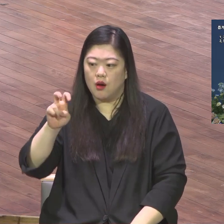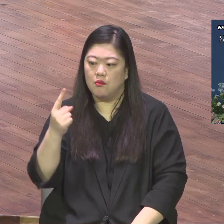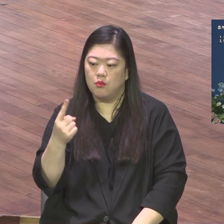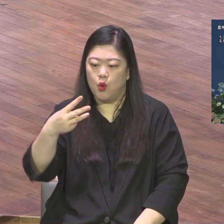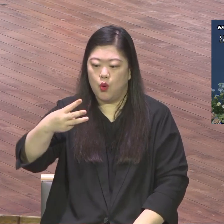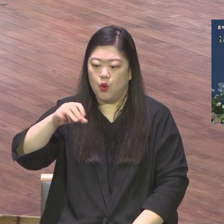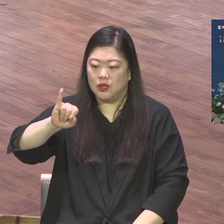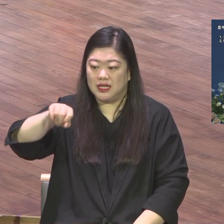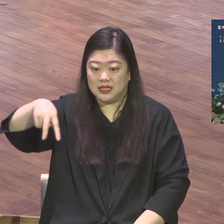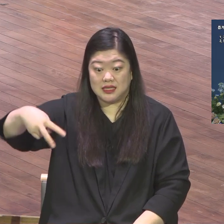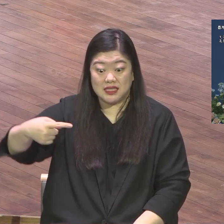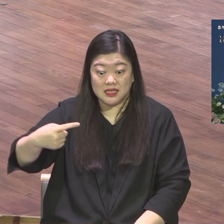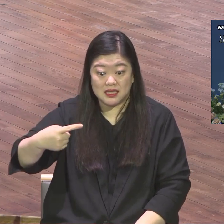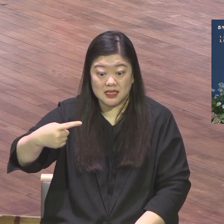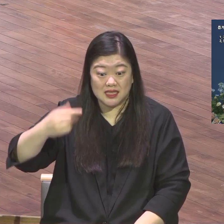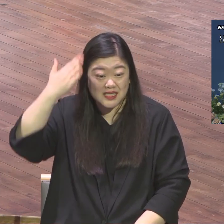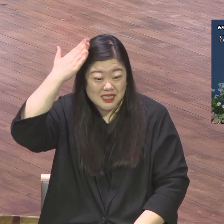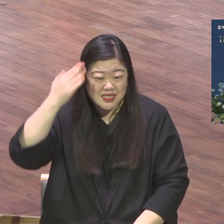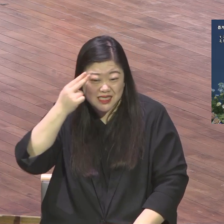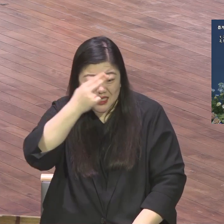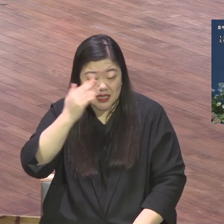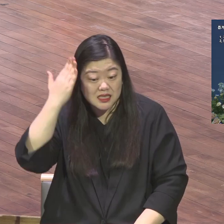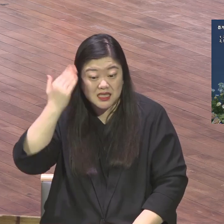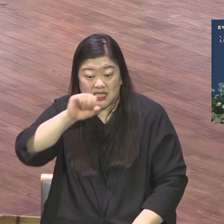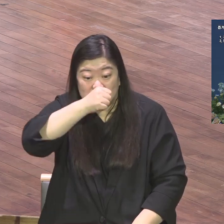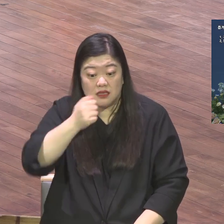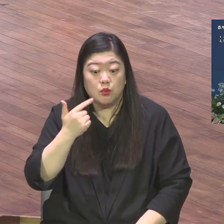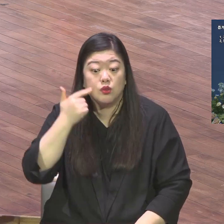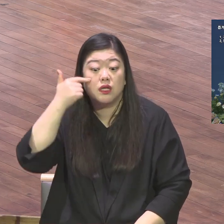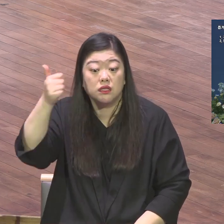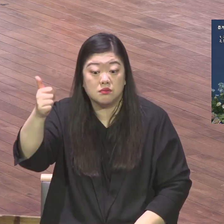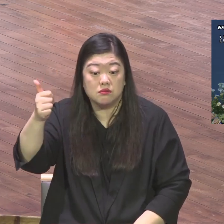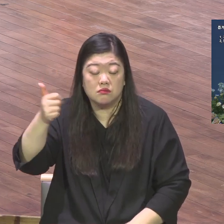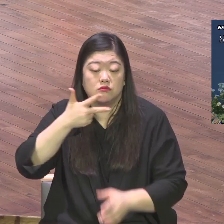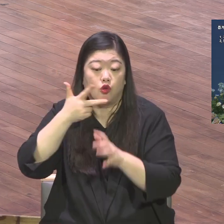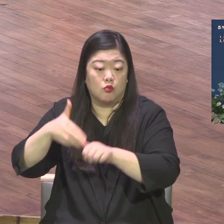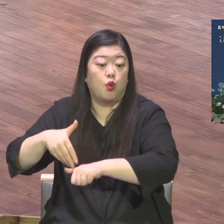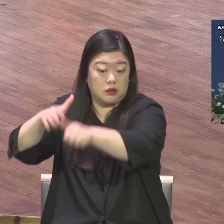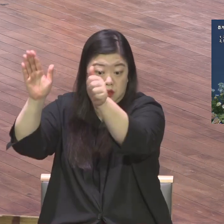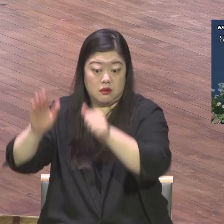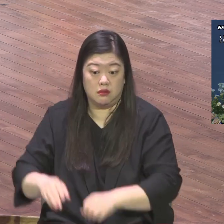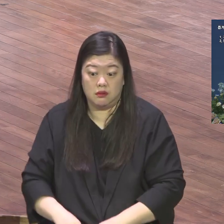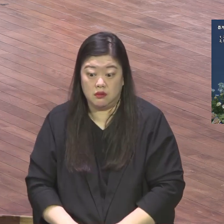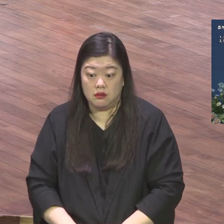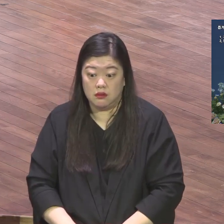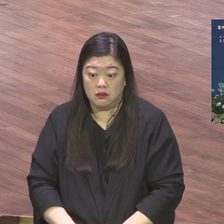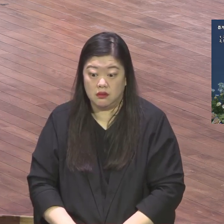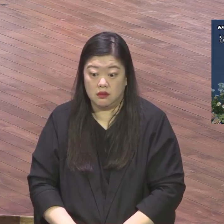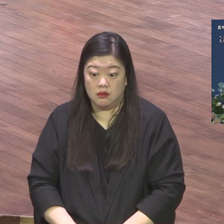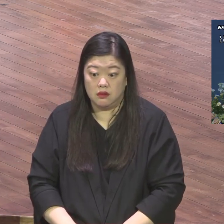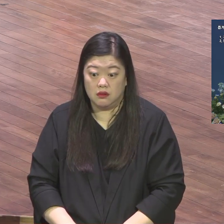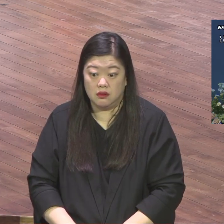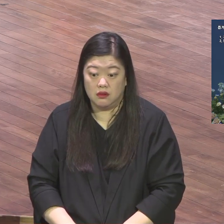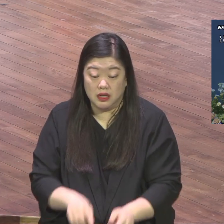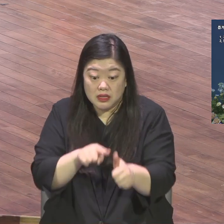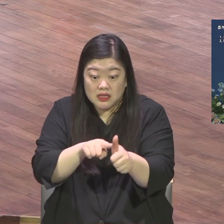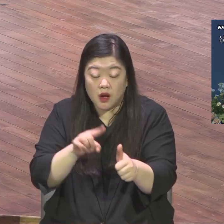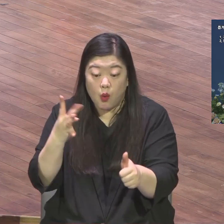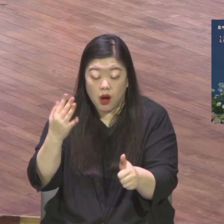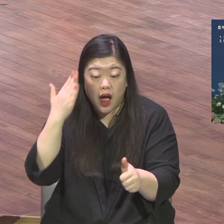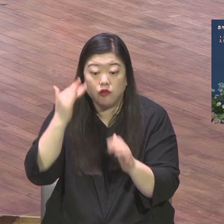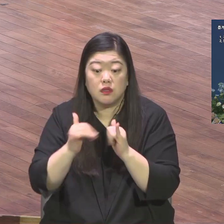범인 아니 모리스가 우리나라 우리 교회가 영국에 선교사를 파송했다니까.